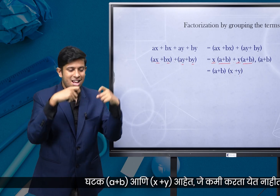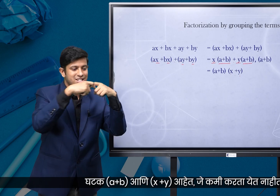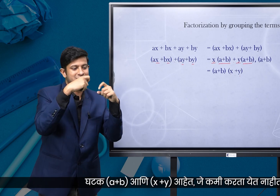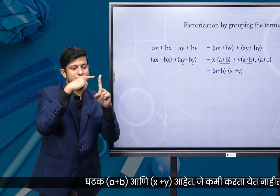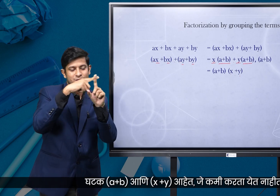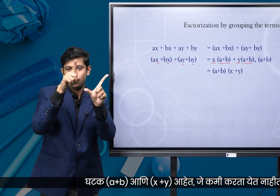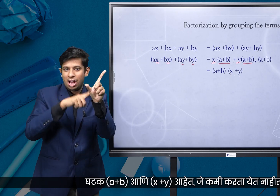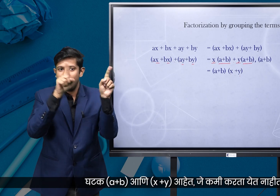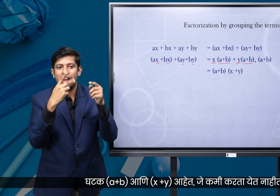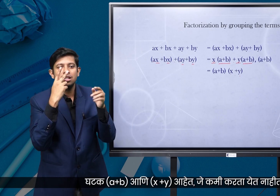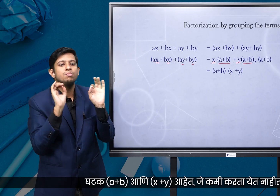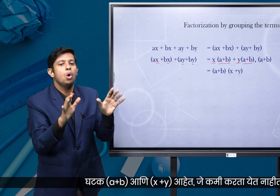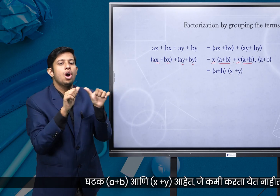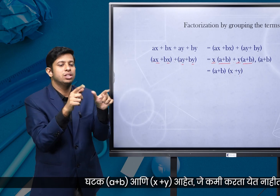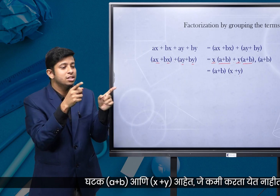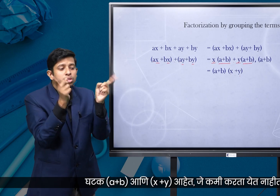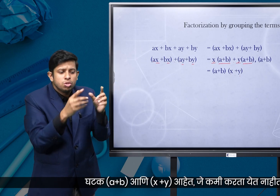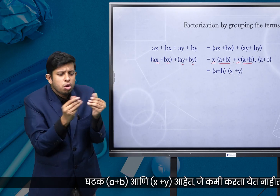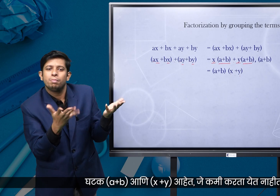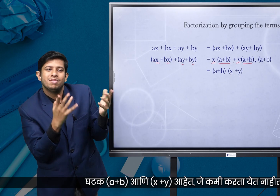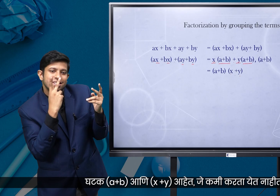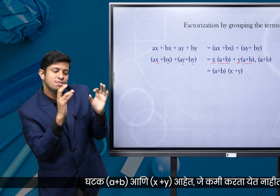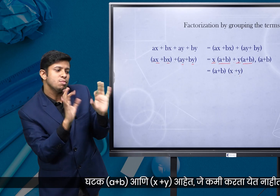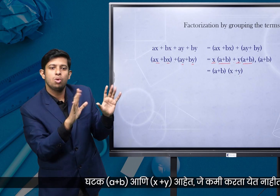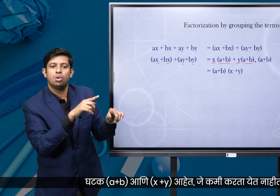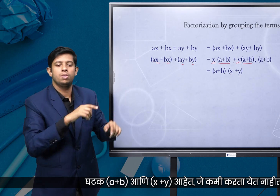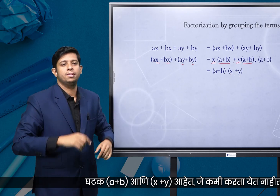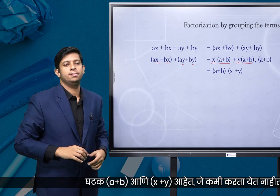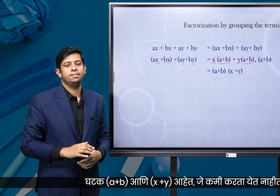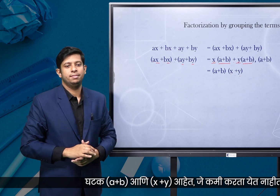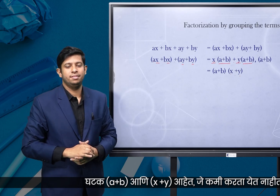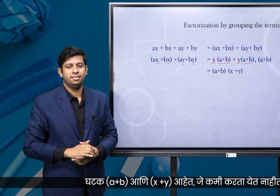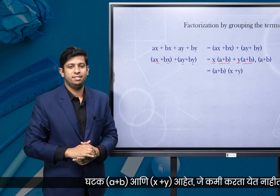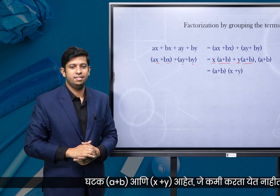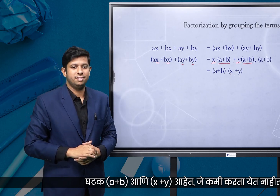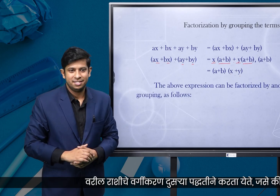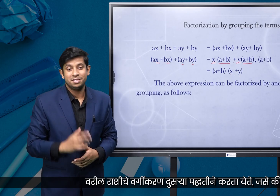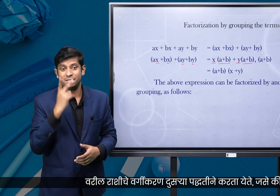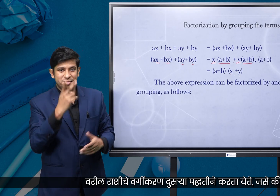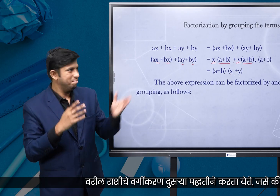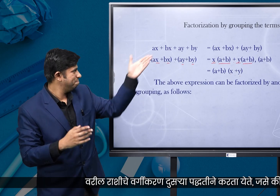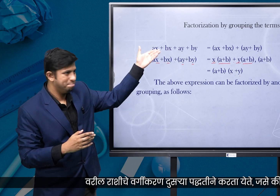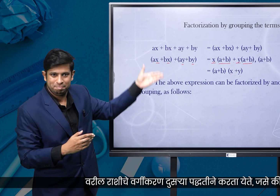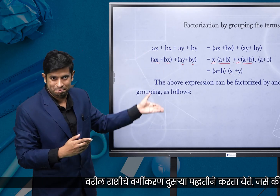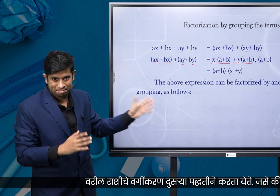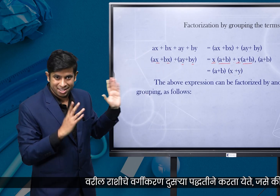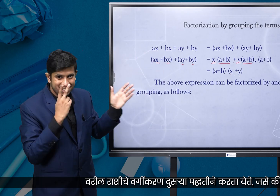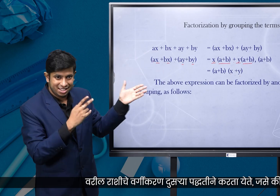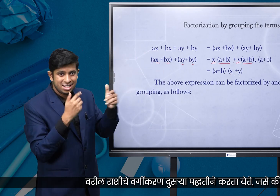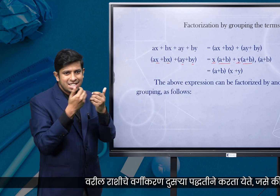घटक कंसामध्ये a अधिक b आणि x अधिक y आहेत जे कमी करता येत नाही. वरील राशींचे अवयवीकरण